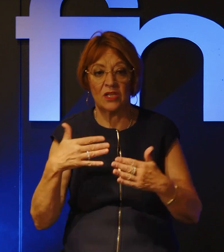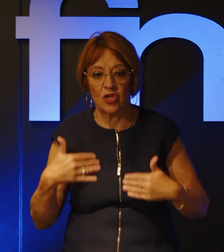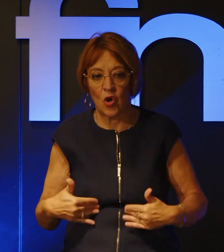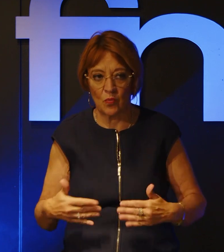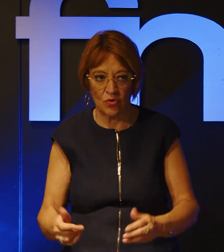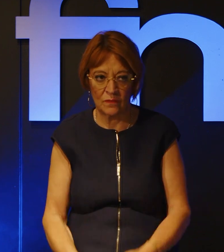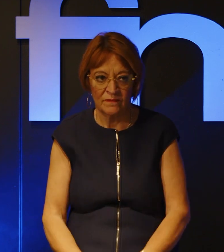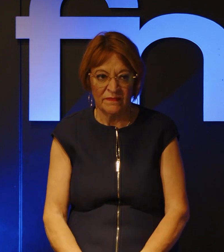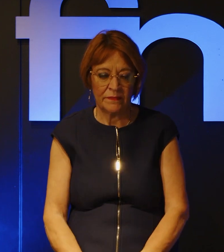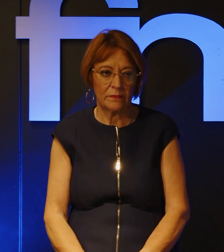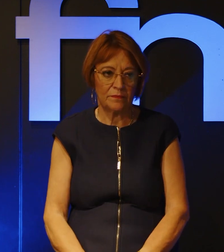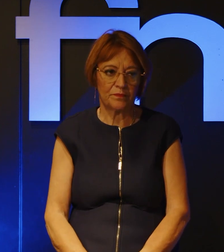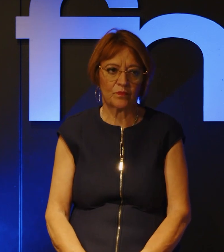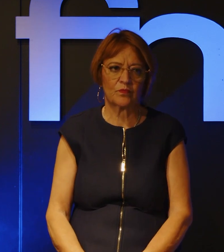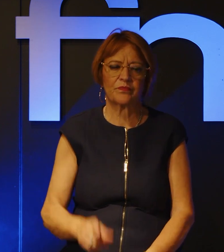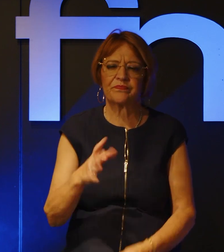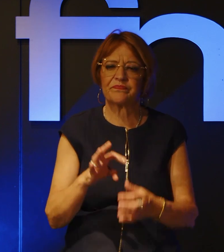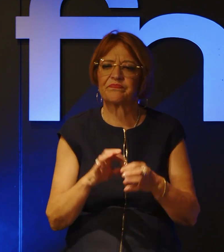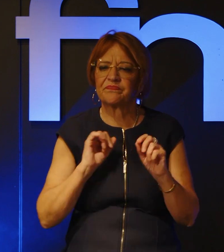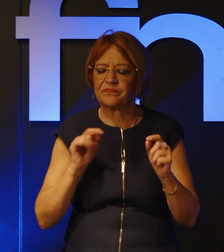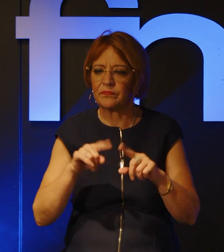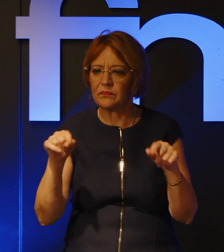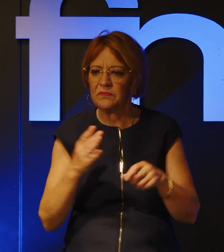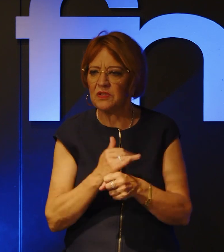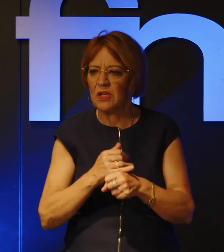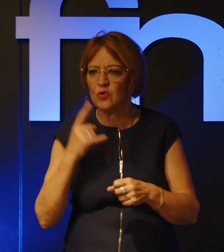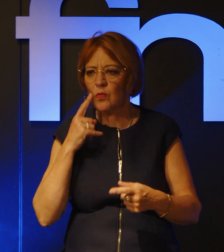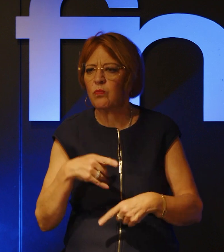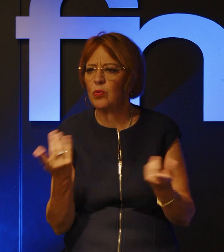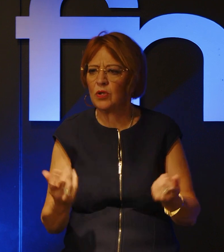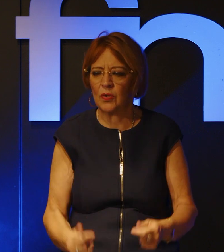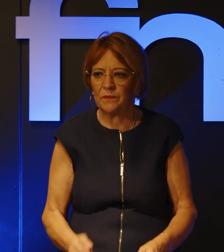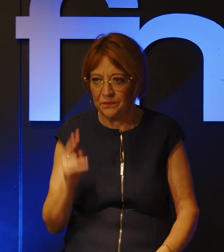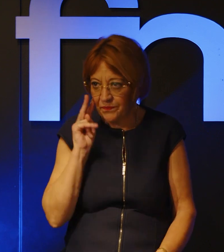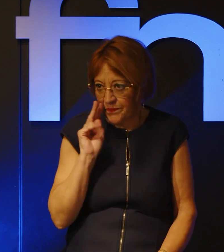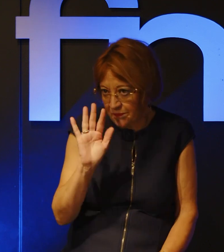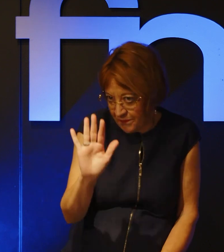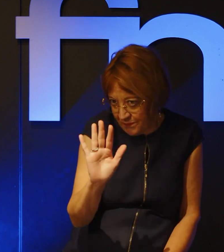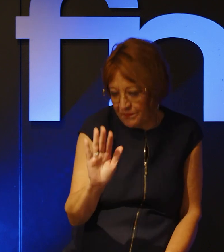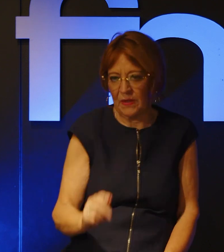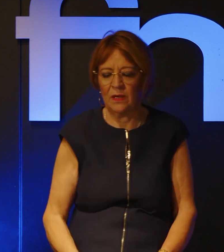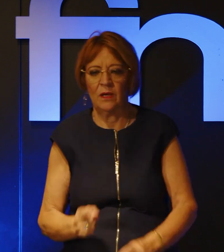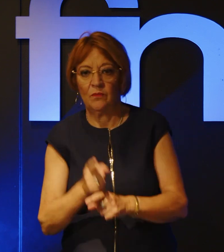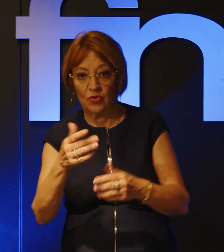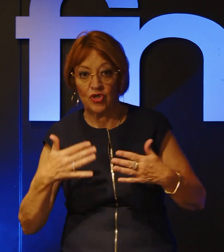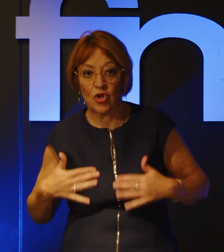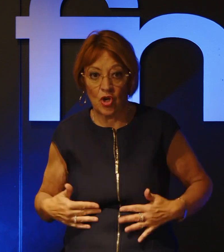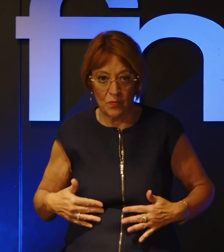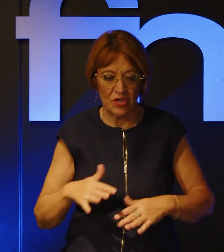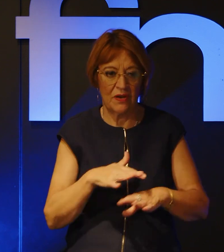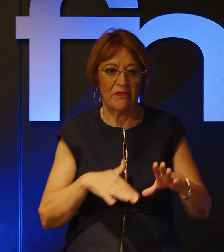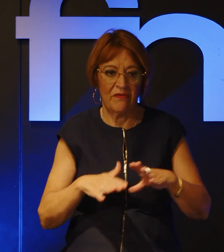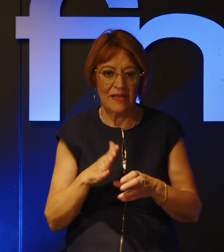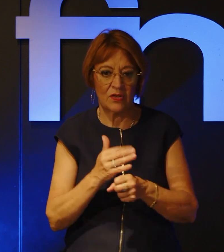corpos mas o que é que isto tem a ver com o espaço público reparem porque são estes corpos que fazem